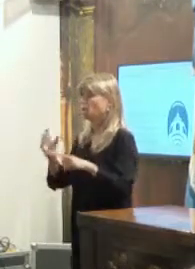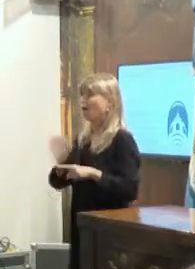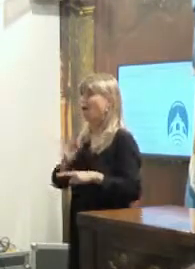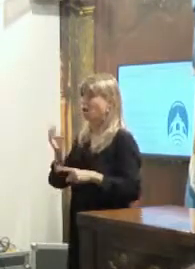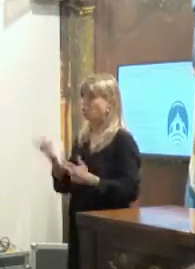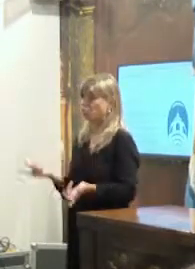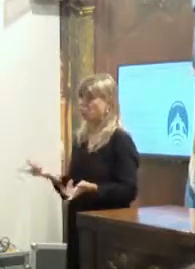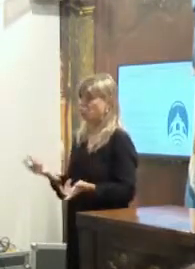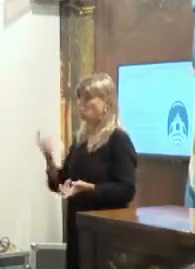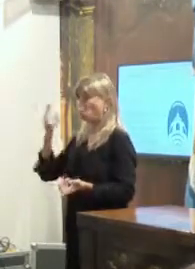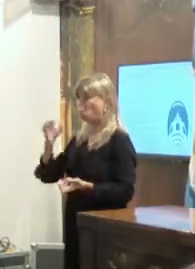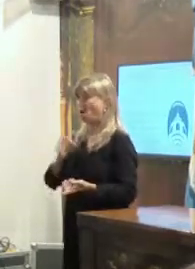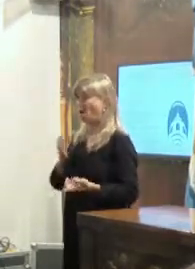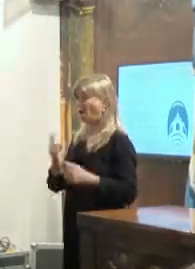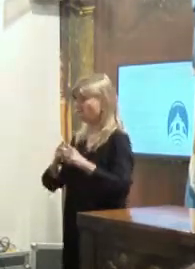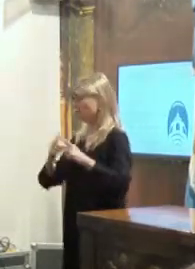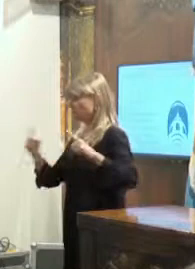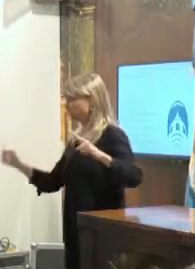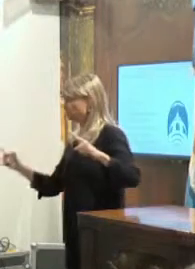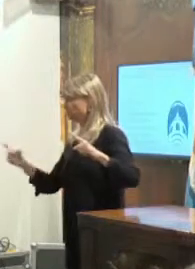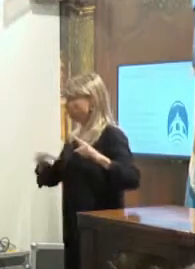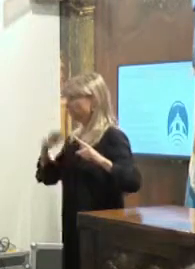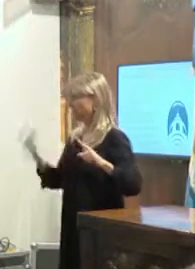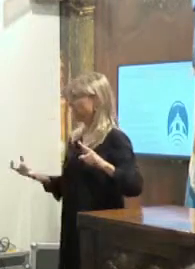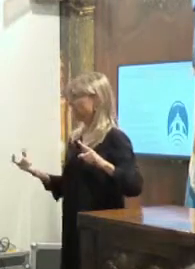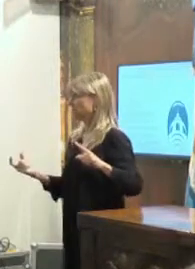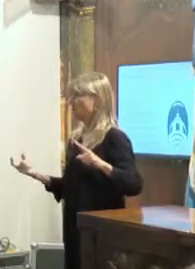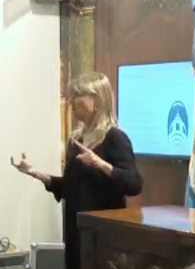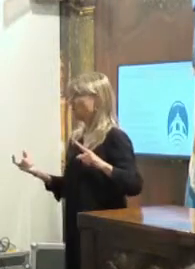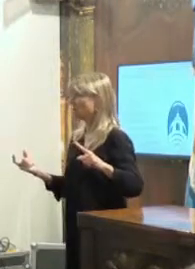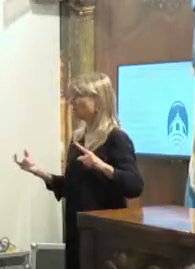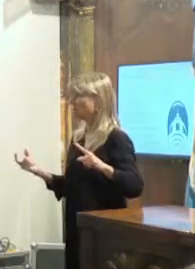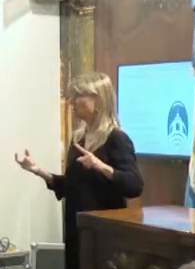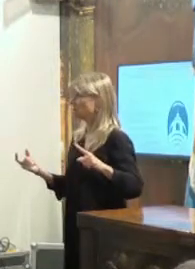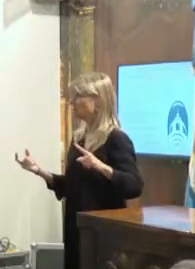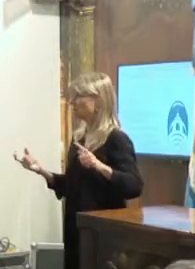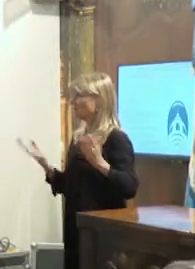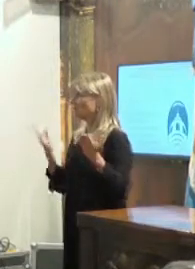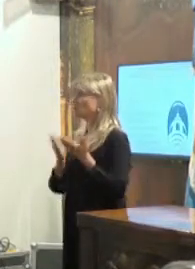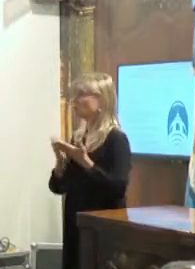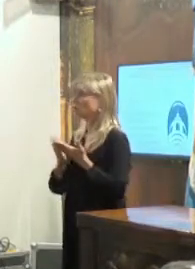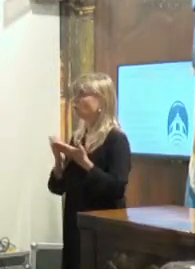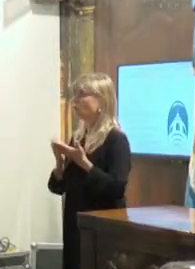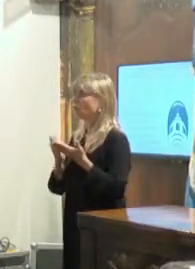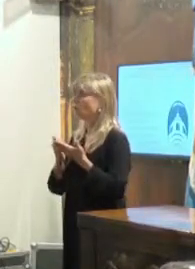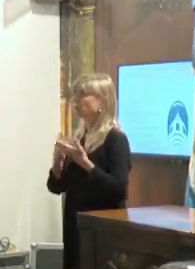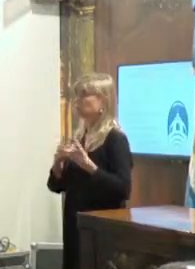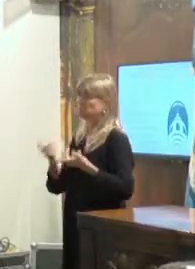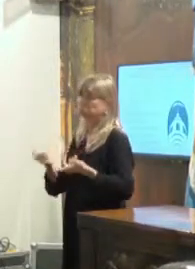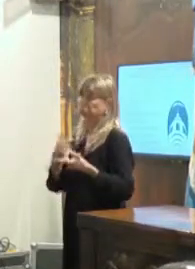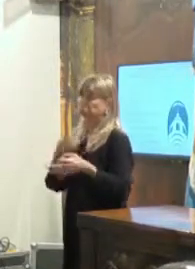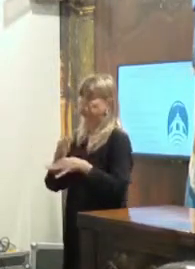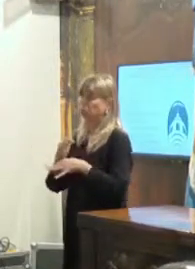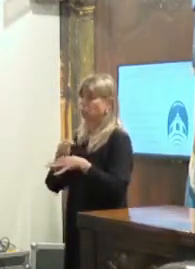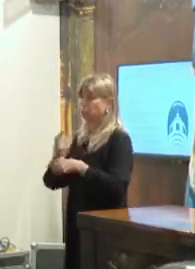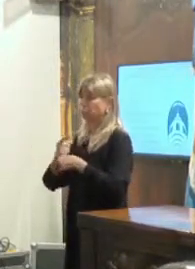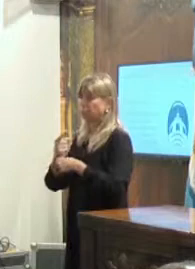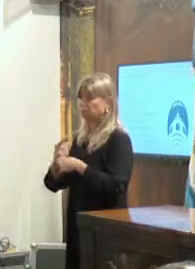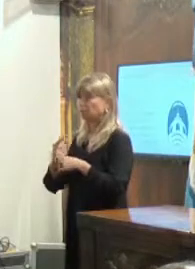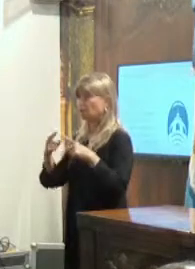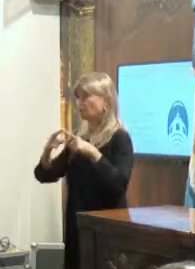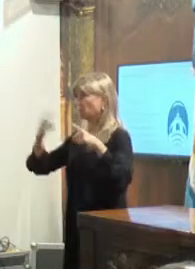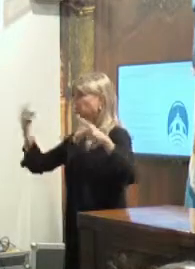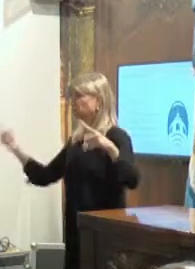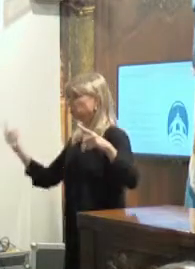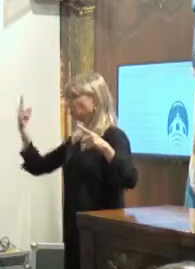la acreditan cuando inician las clases, dicen, soy estudiante primario de tal escuela y durante